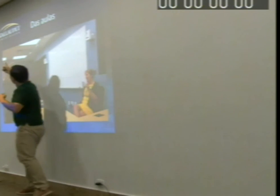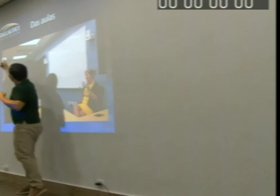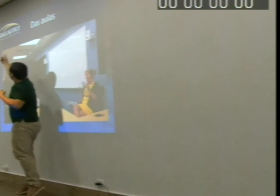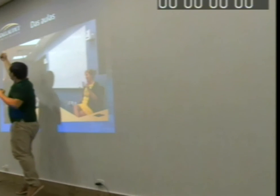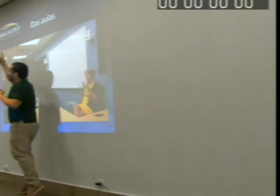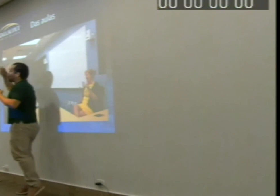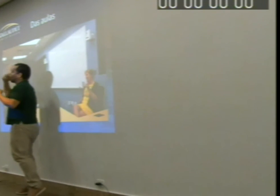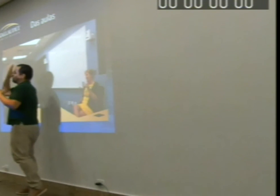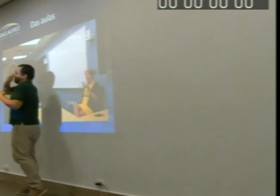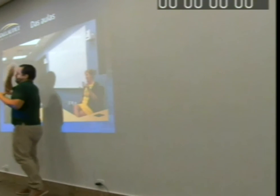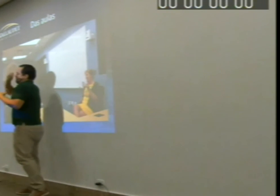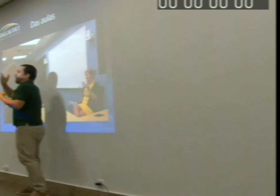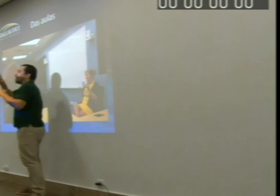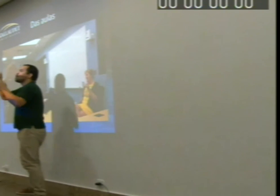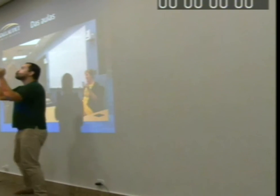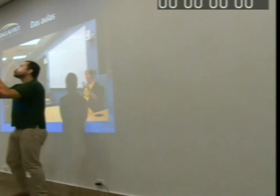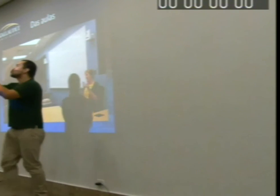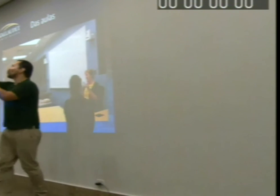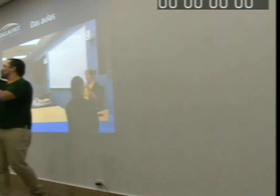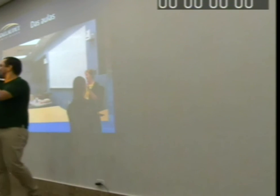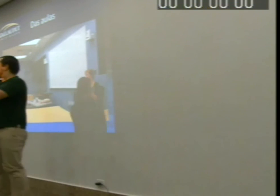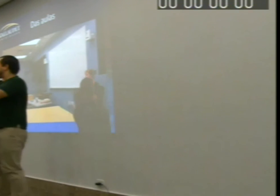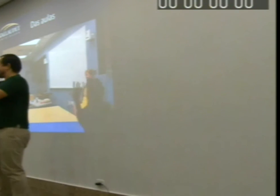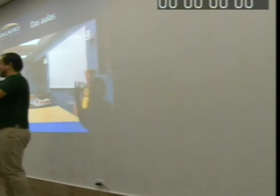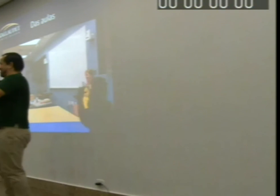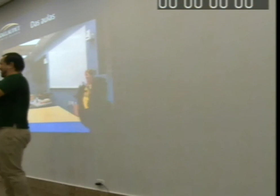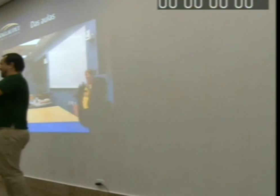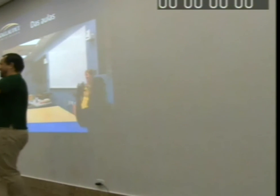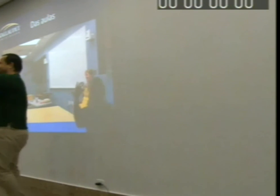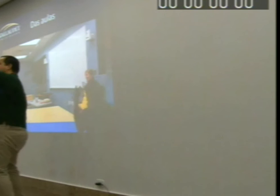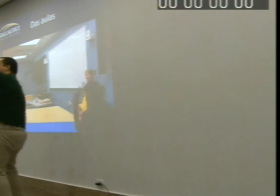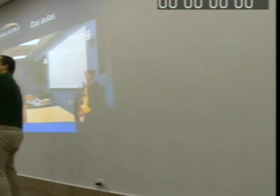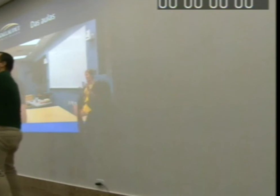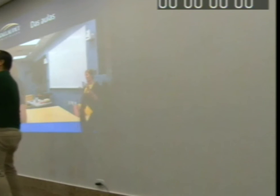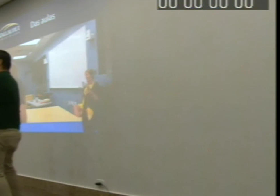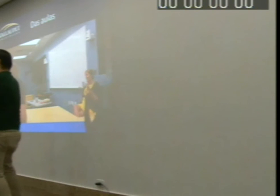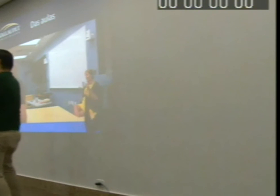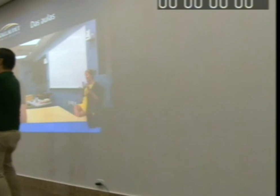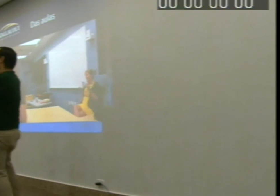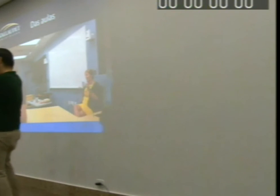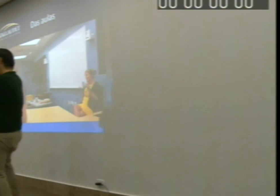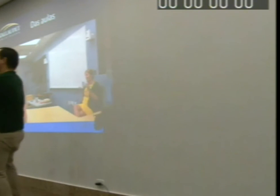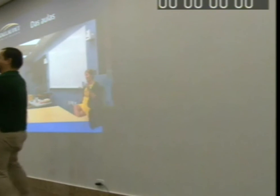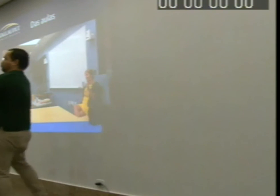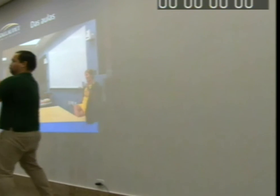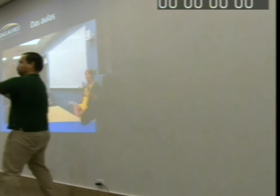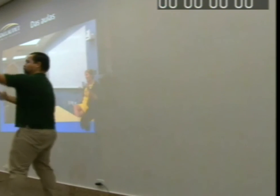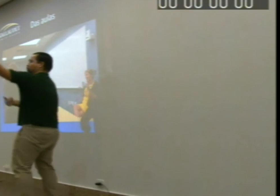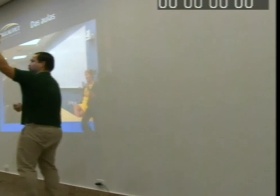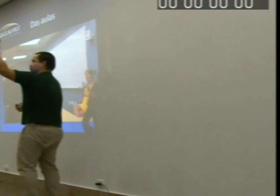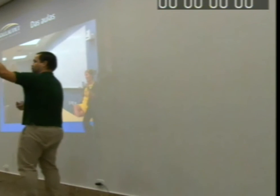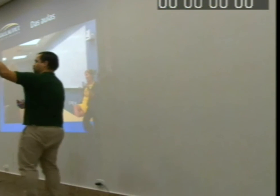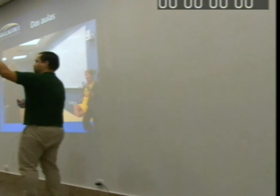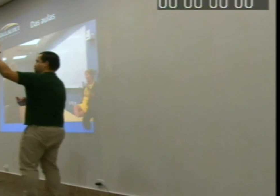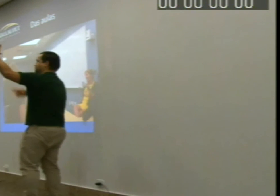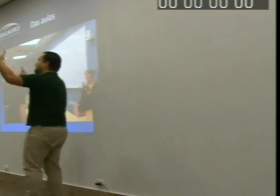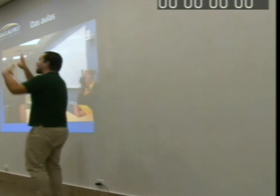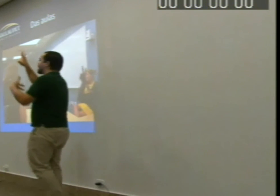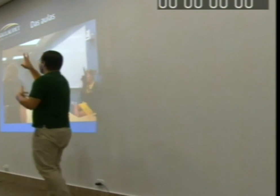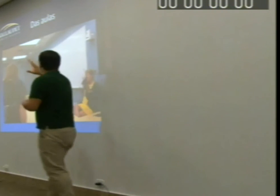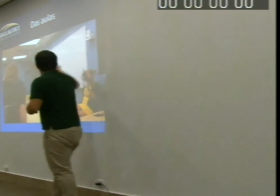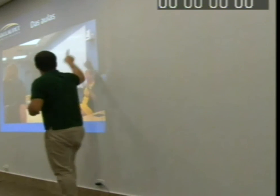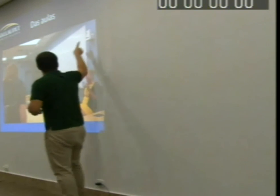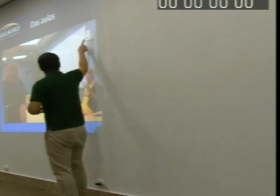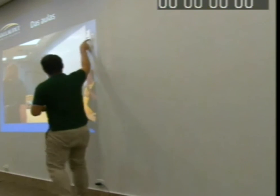eram três câmeras uma tava ali em cima a gente não conseguia ver né Por causa da Lu Ficava muito próximo a lâmpada né Então tinha